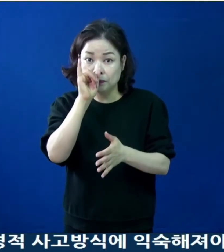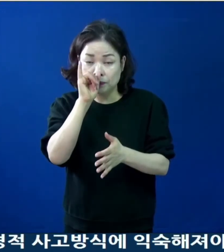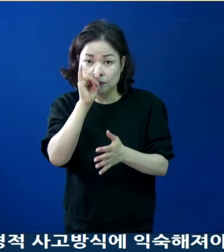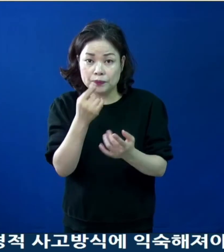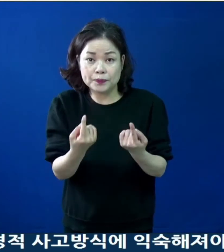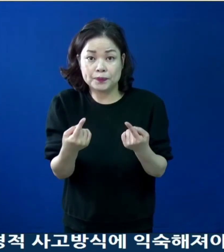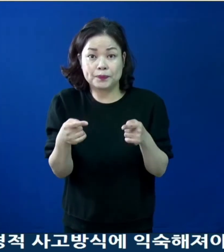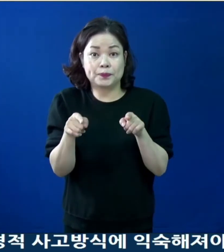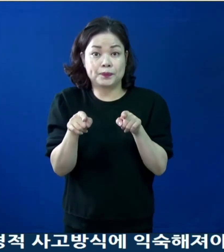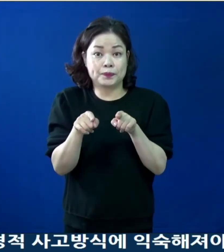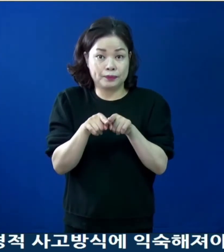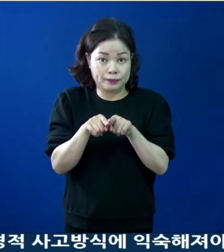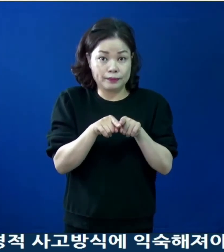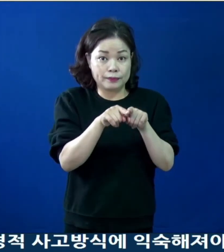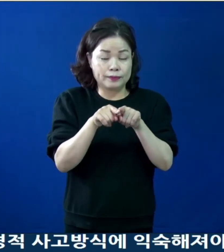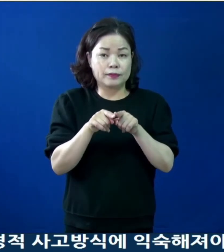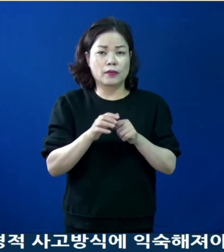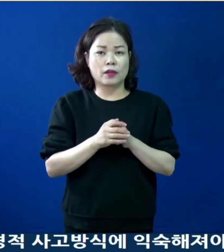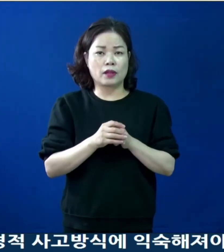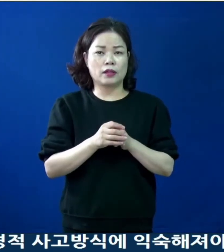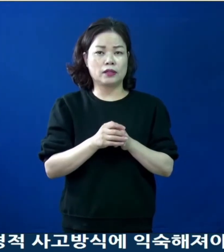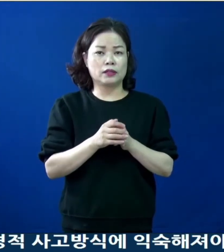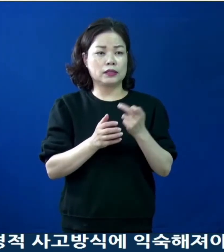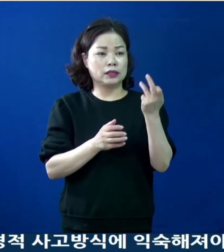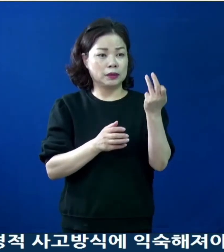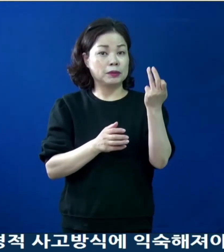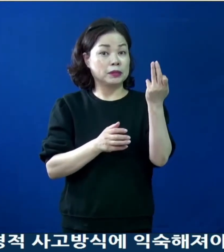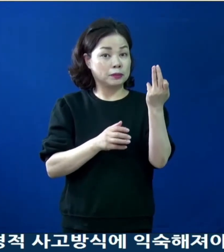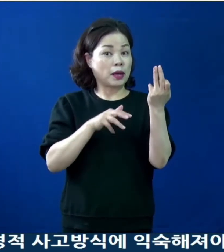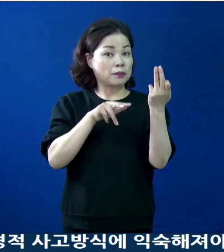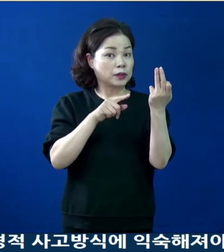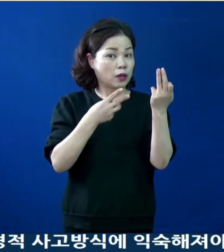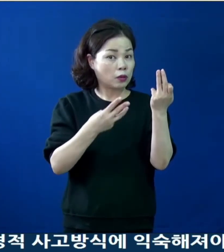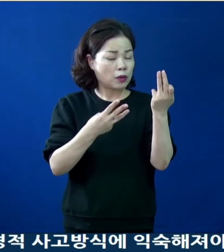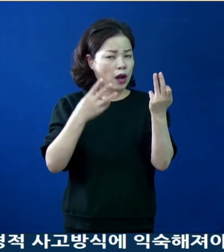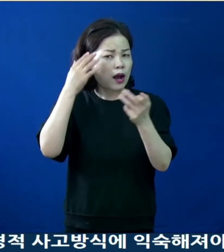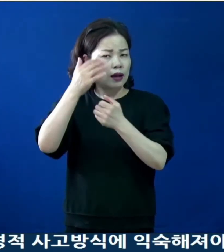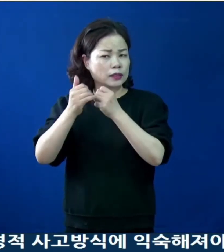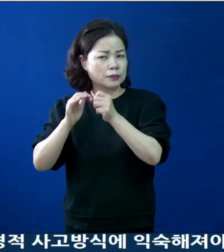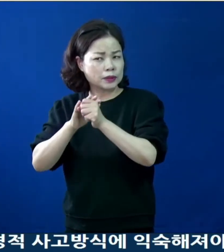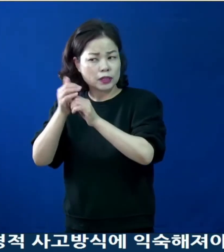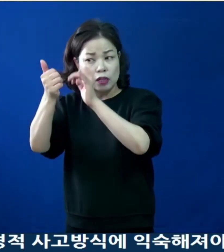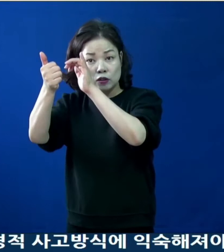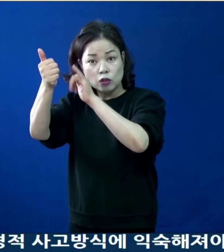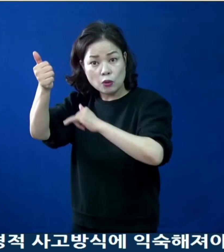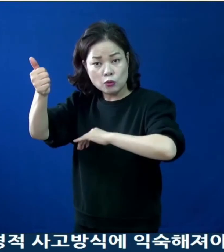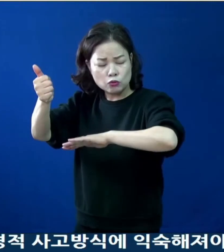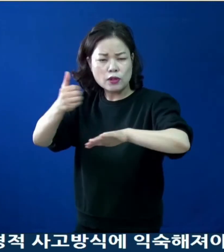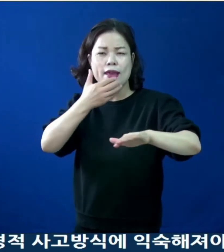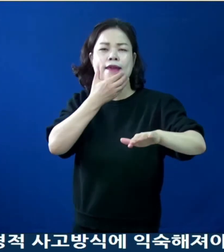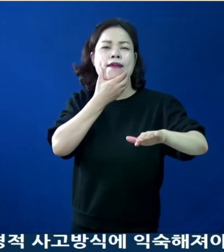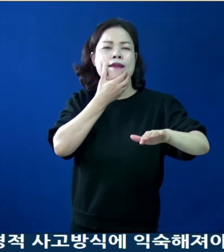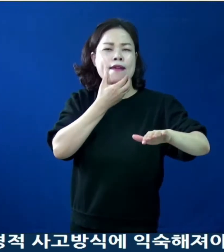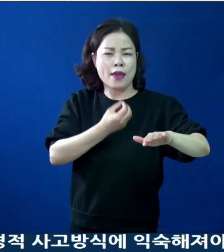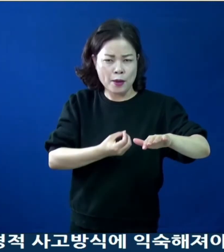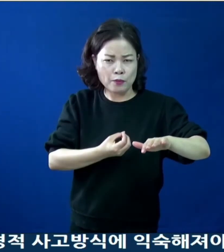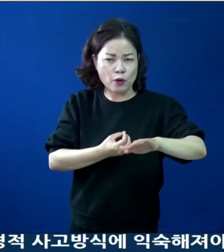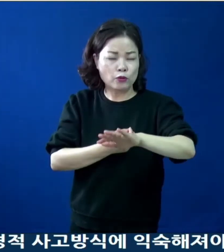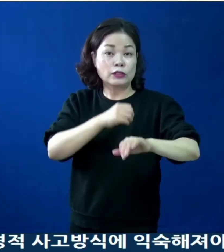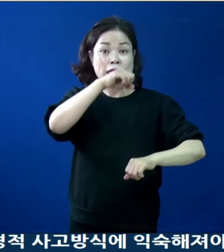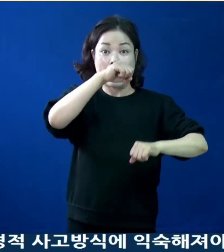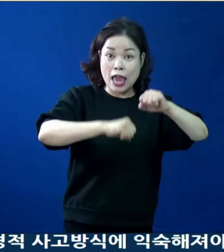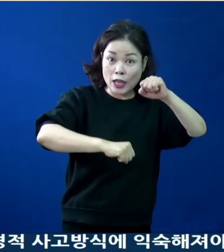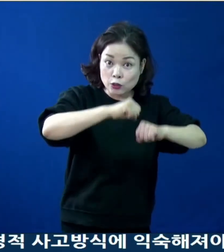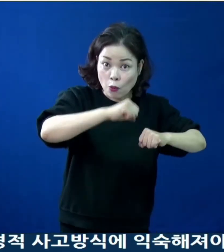어울려 있어요. 12절의 뒷부분과 13절도 보십시오. 하나님을 사랑하고 섬기는 것은 우리의 행복과 우리의